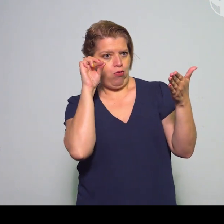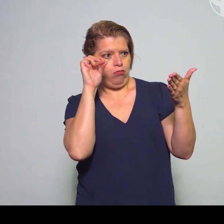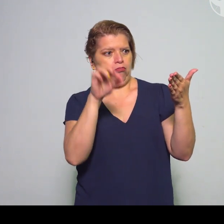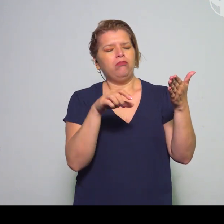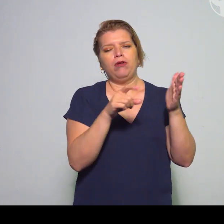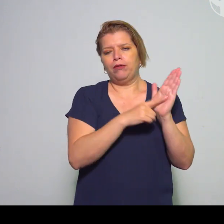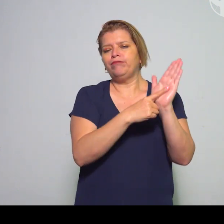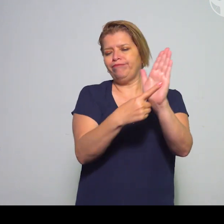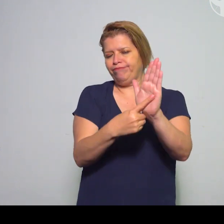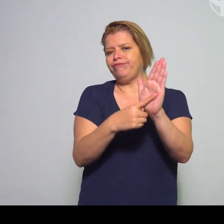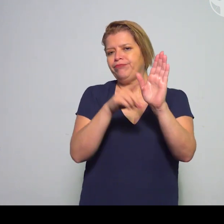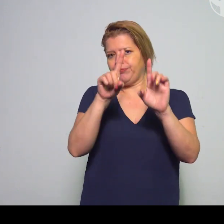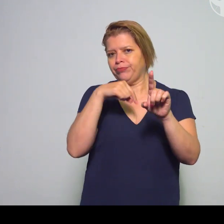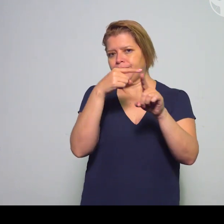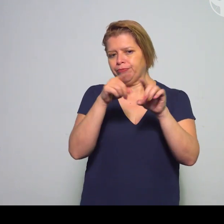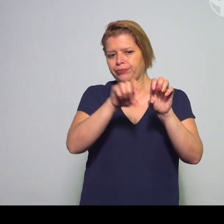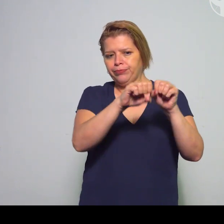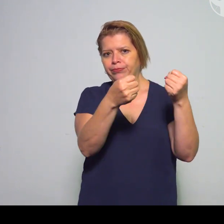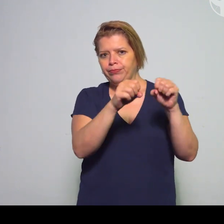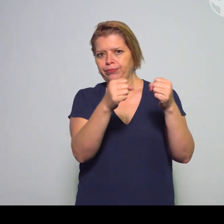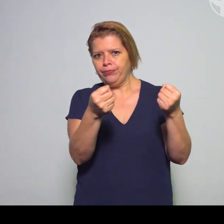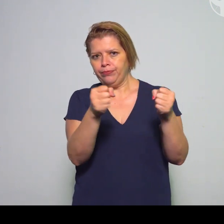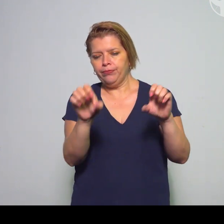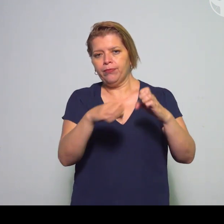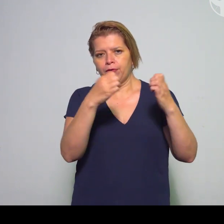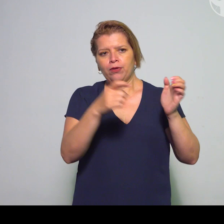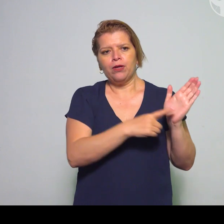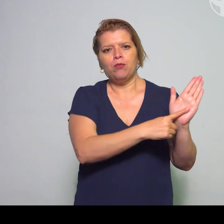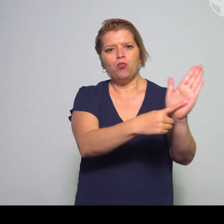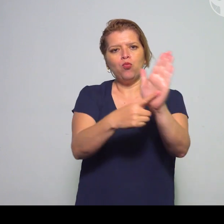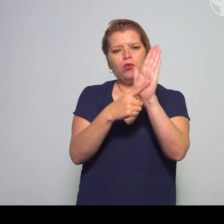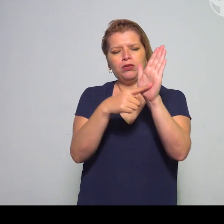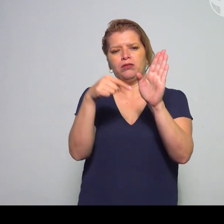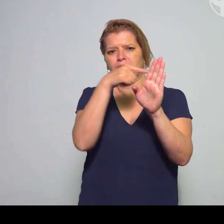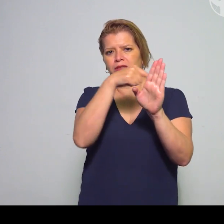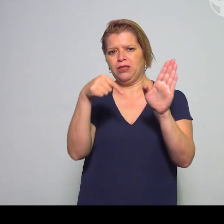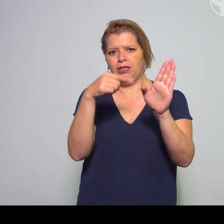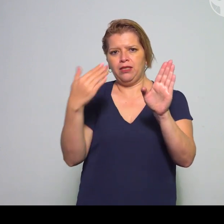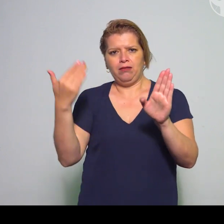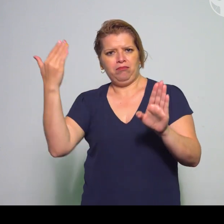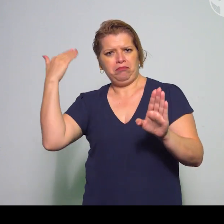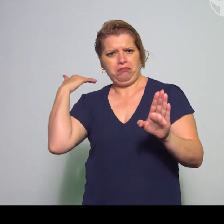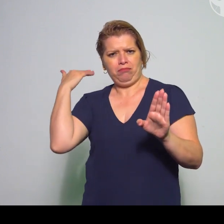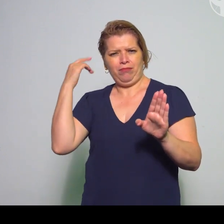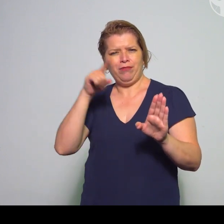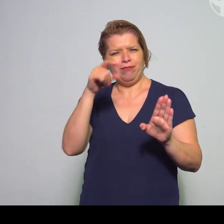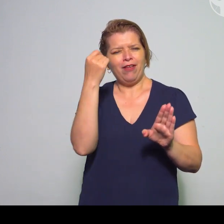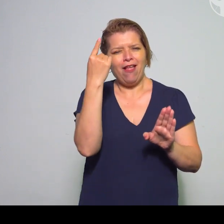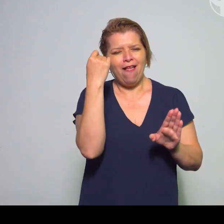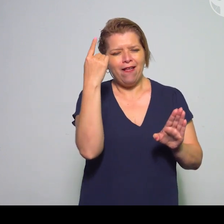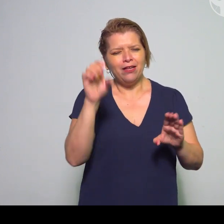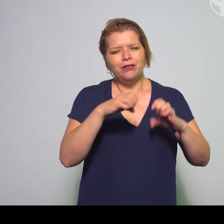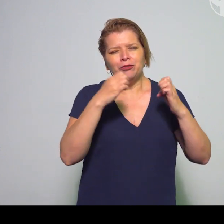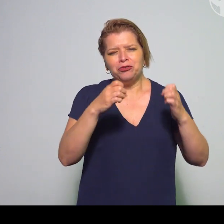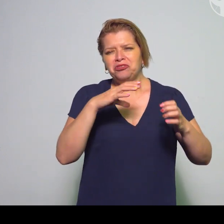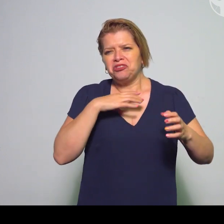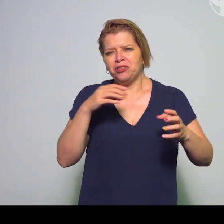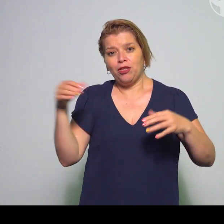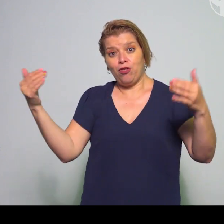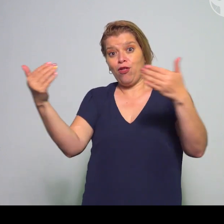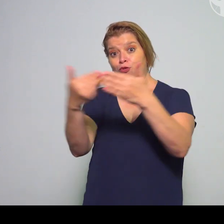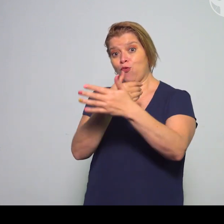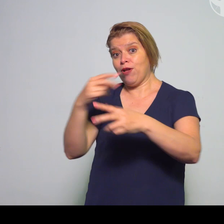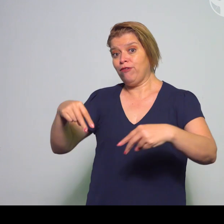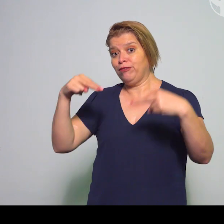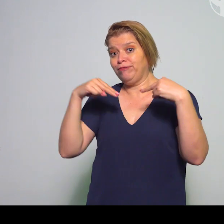disimular las líneas de rotura. Las piezas tratadas con este método exhiben las heridas de su pasado, con lo que